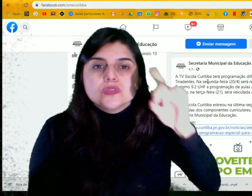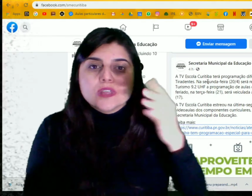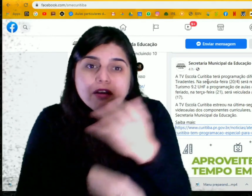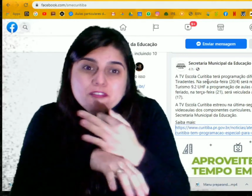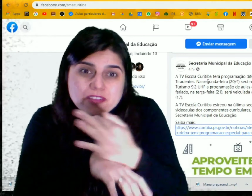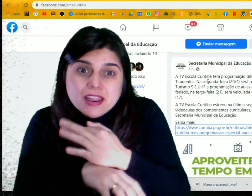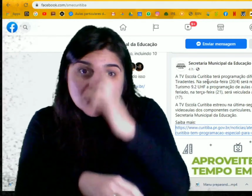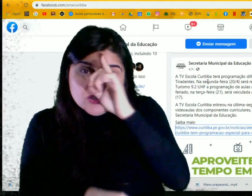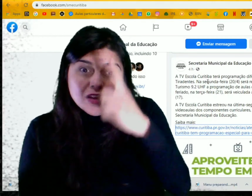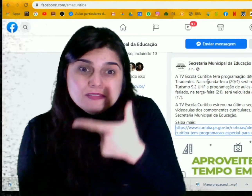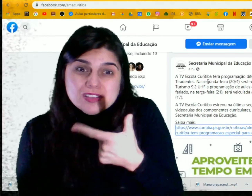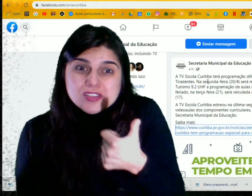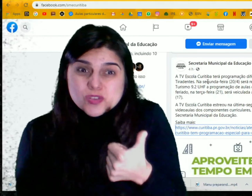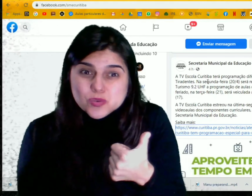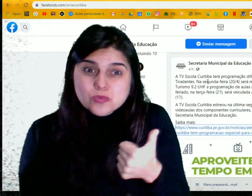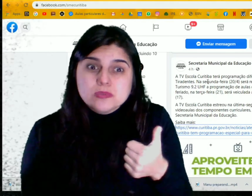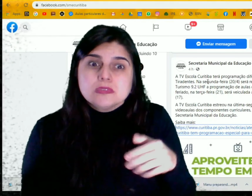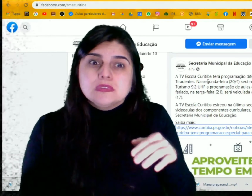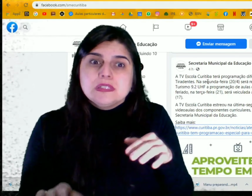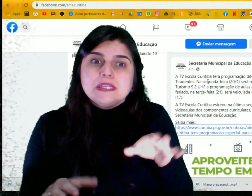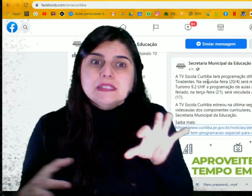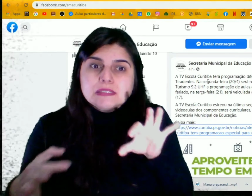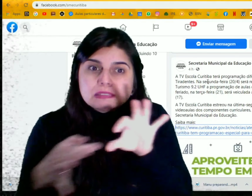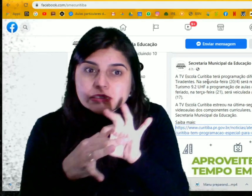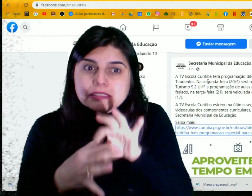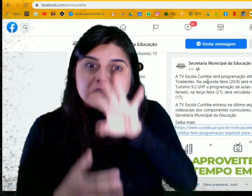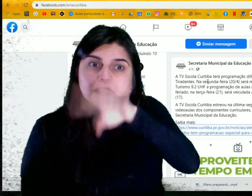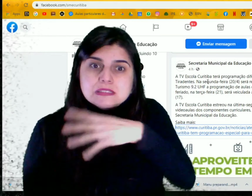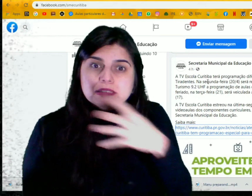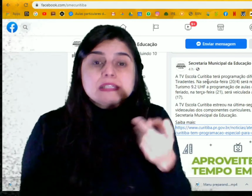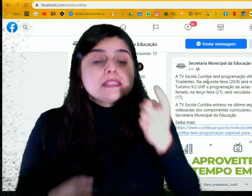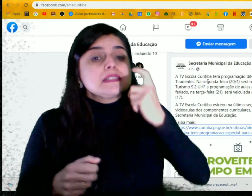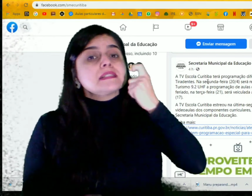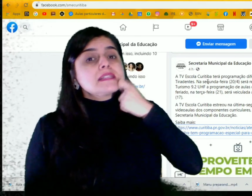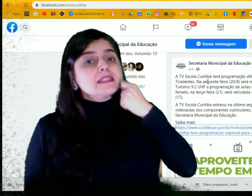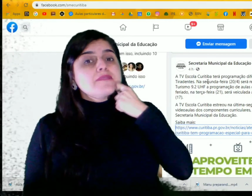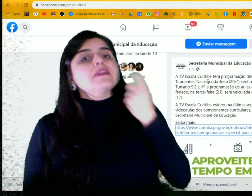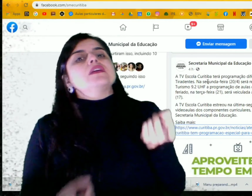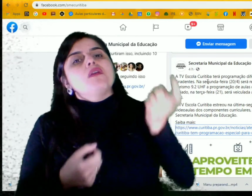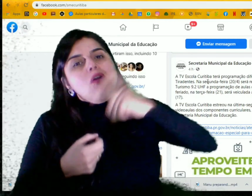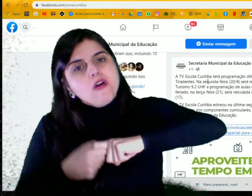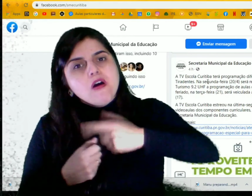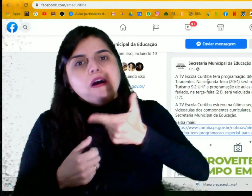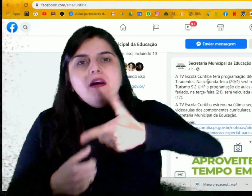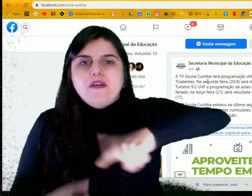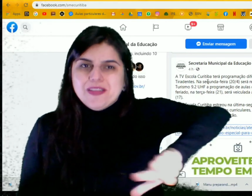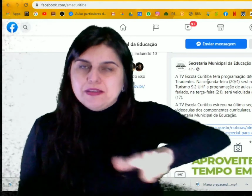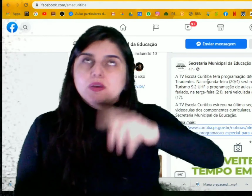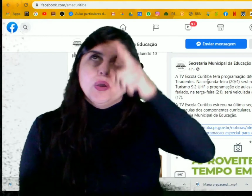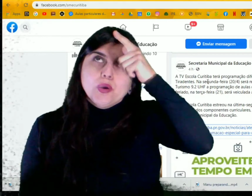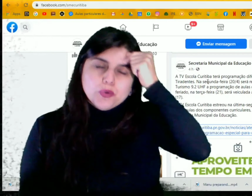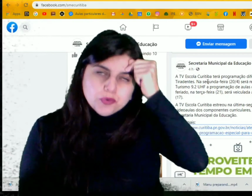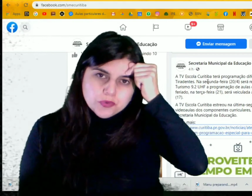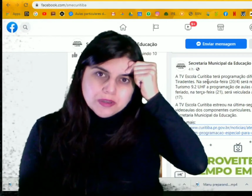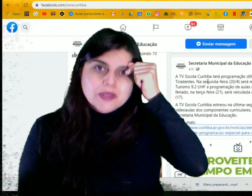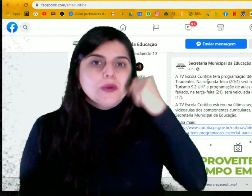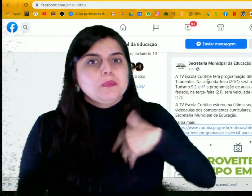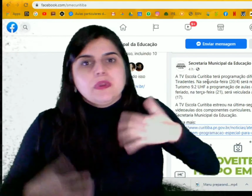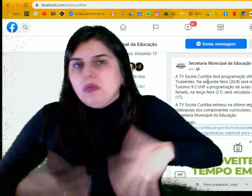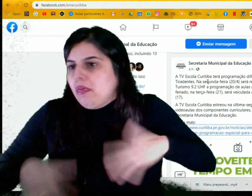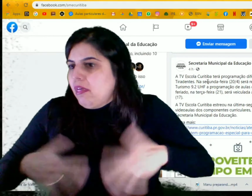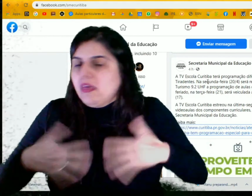E sábado, dia 18, tá falando atenção, que vai ter aula, daí vai ter dia 21 também.